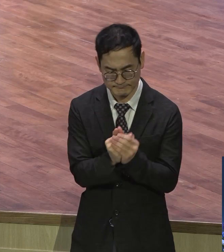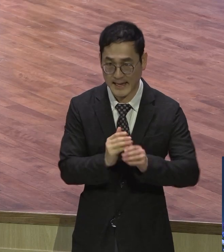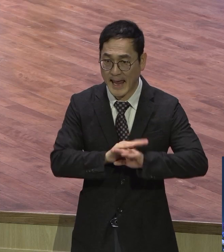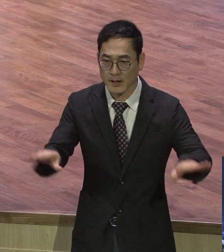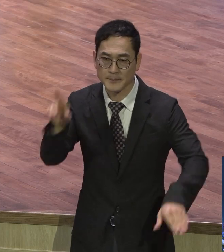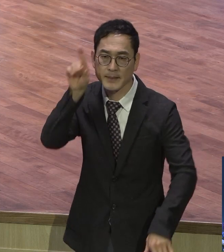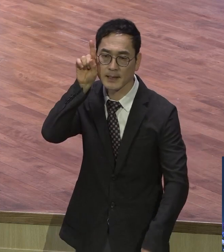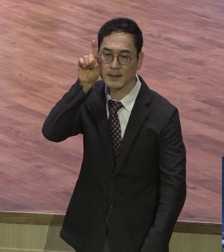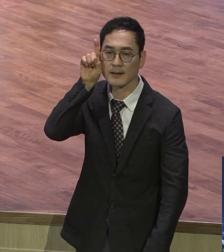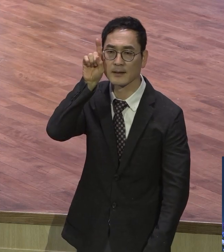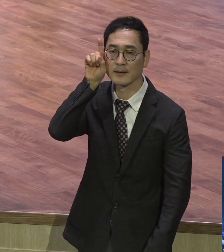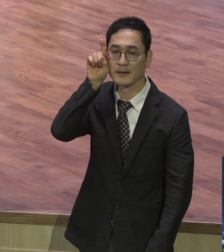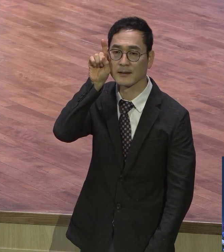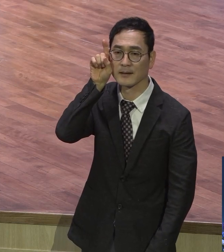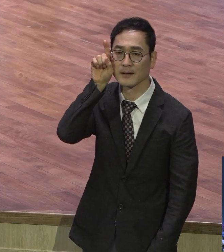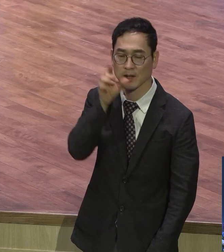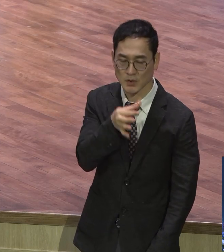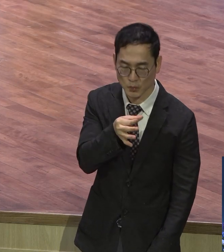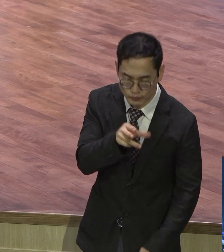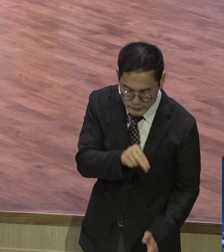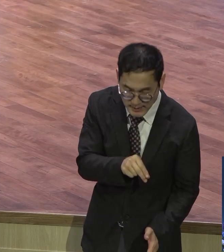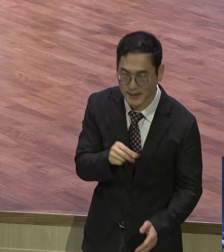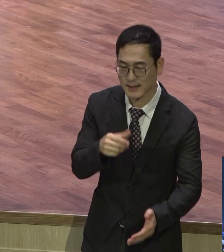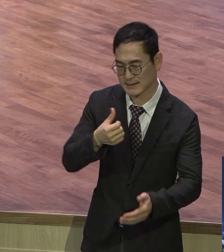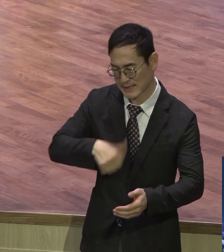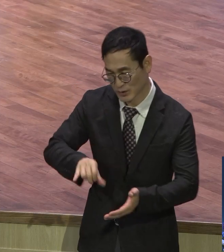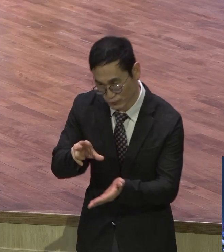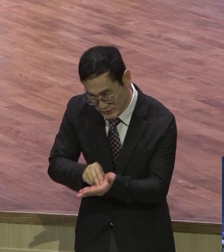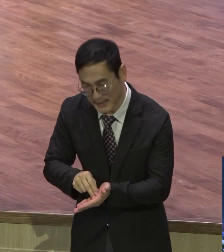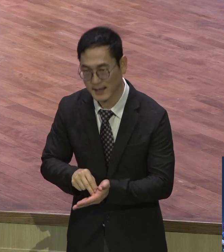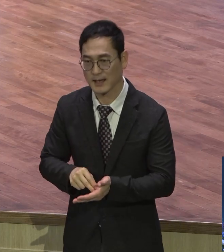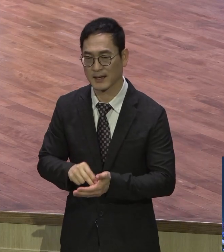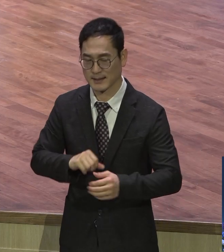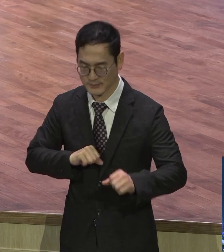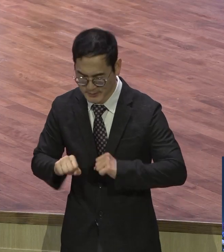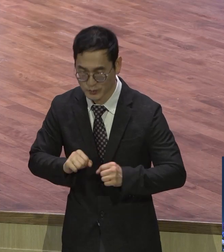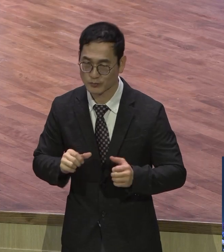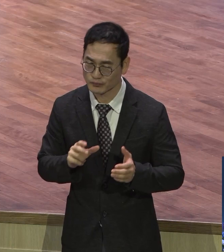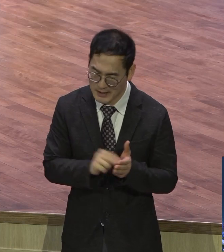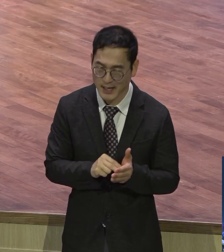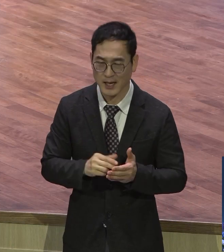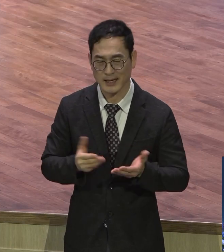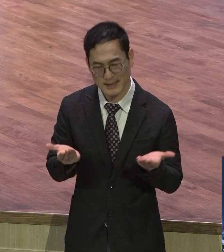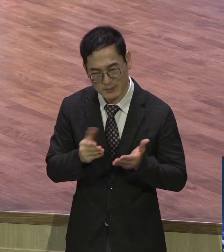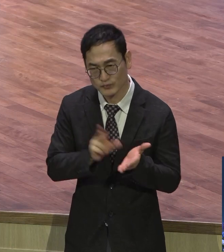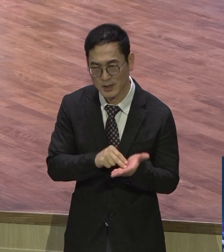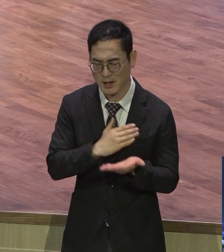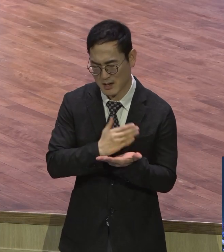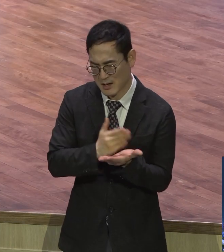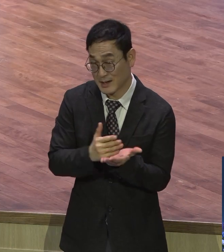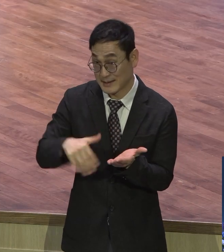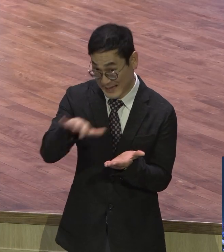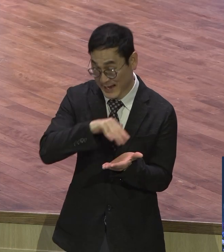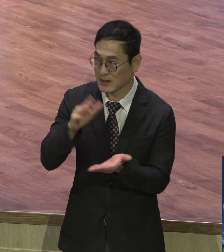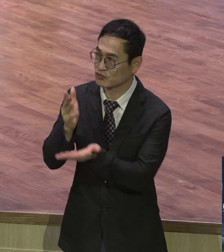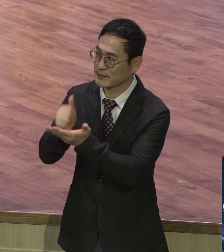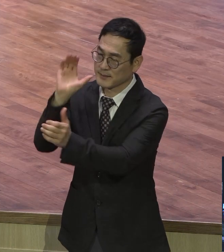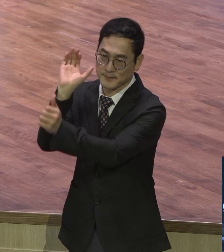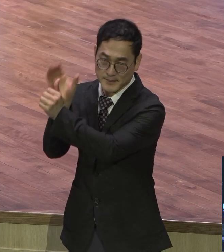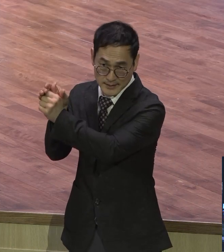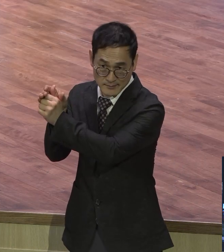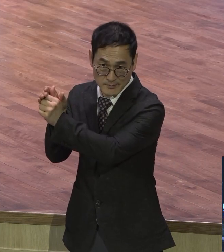모든 경제적인 문제. 잔여 문제. 여러분 사회적 문제. 생활 문제. 모든 것 다 죽게 맡겨라.